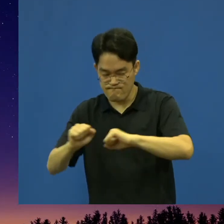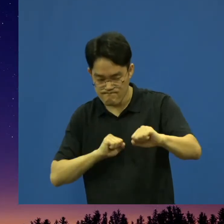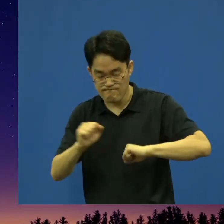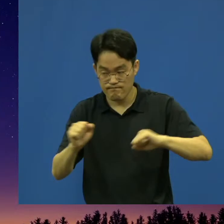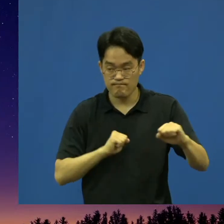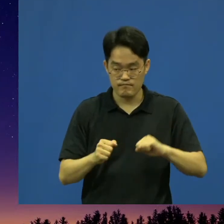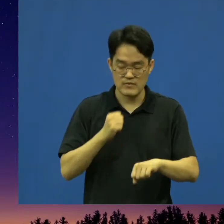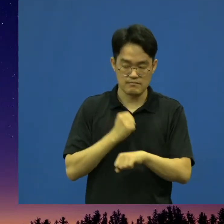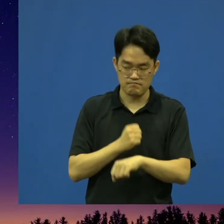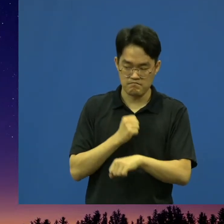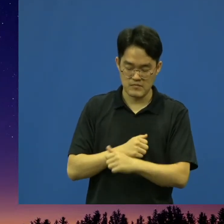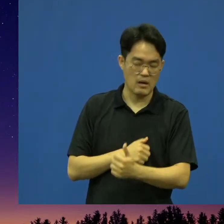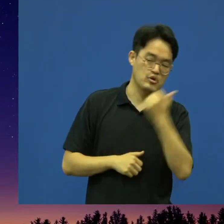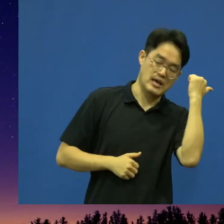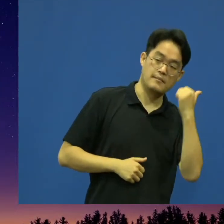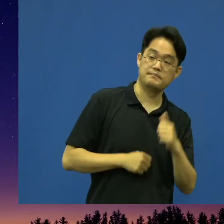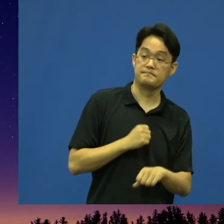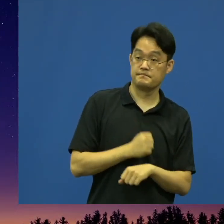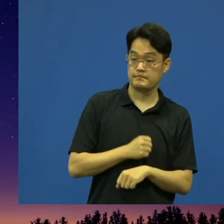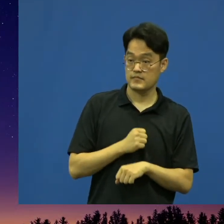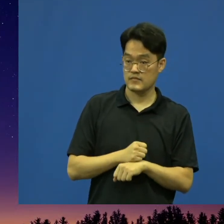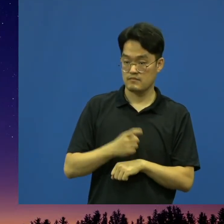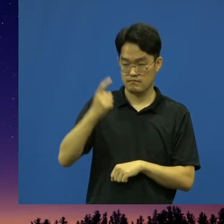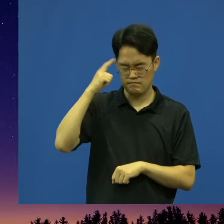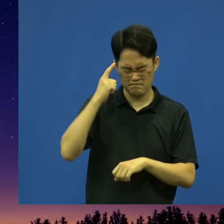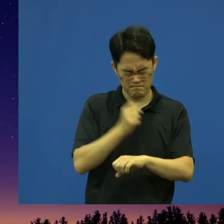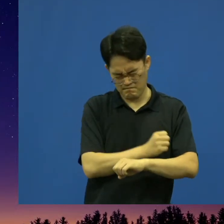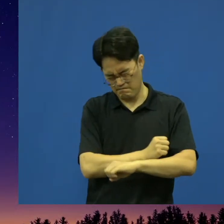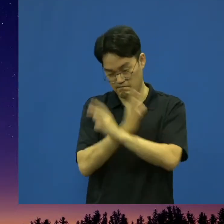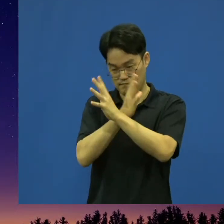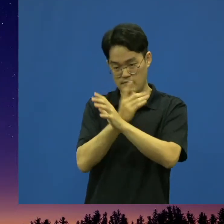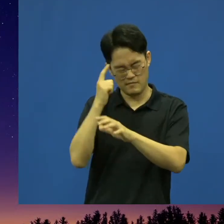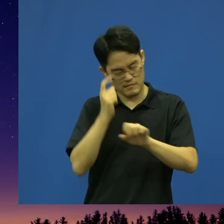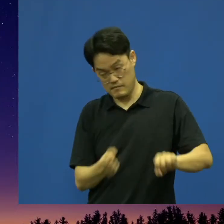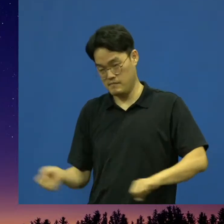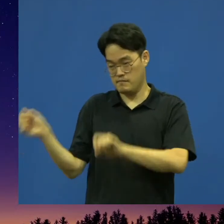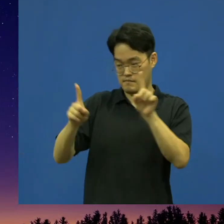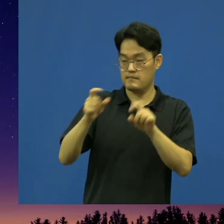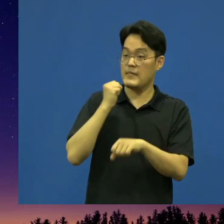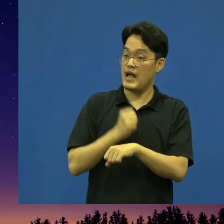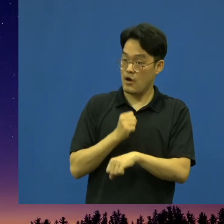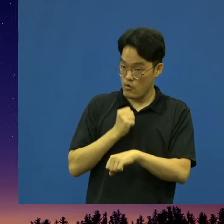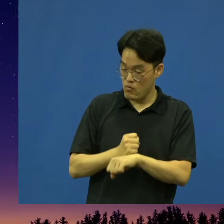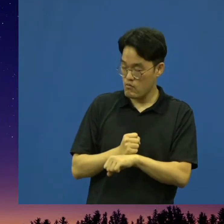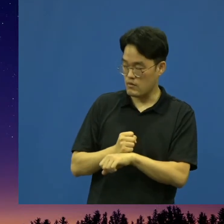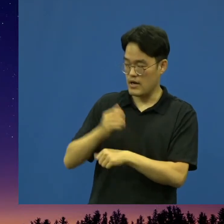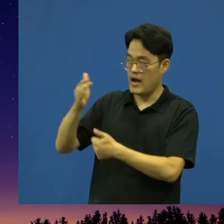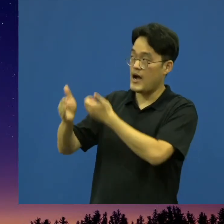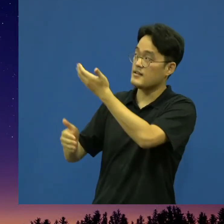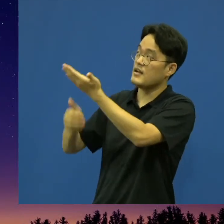그렇게 딱 정신 차리고 하나님이 왕좌에 앉아